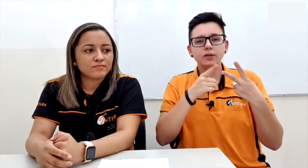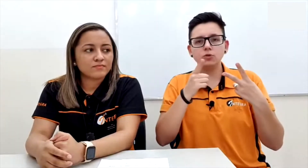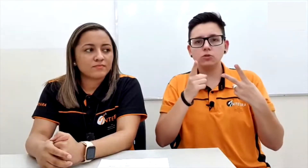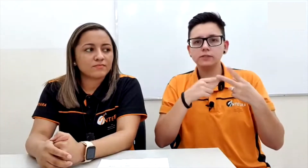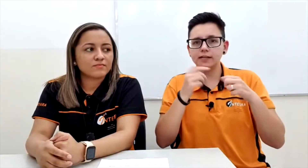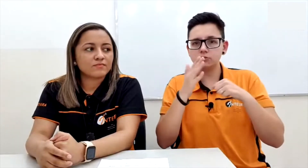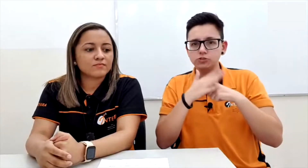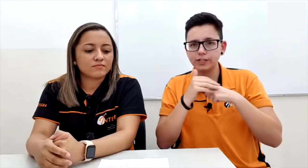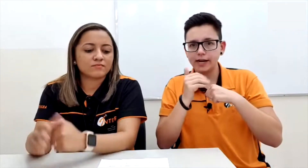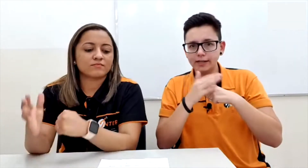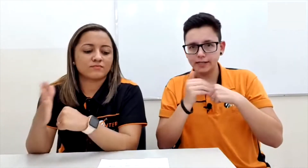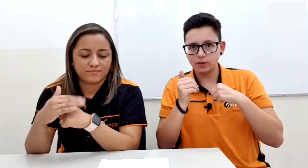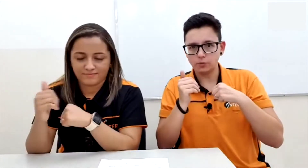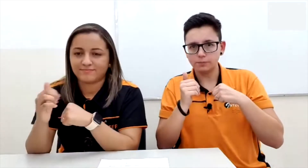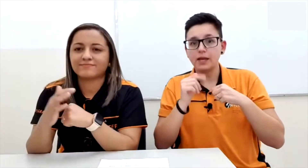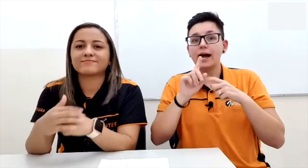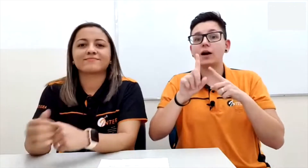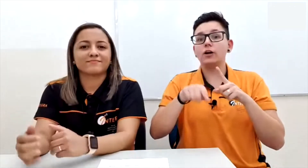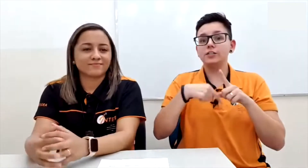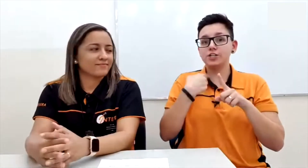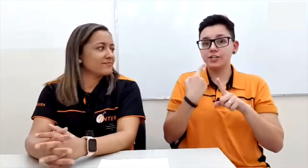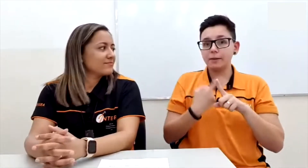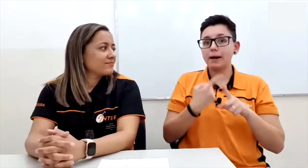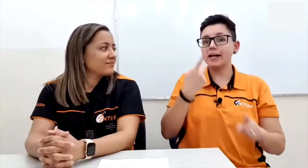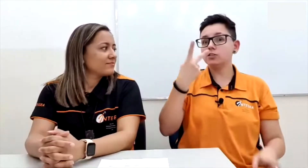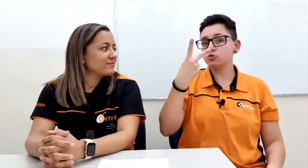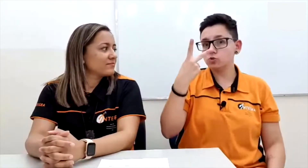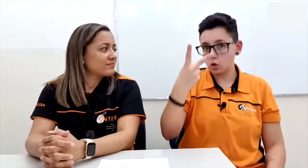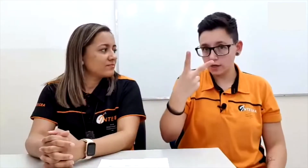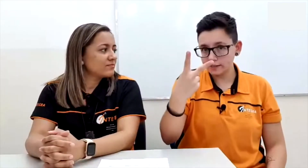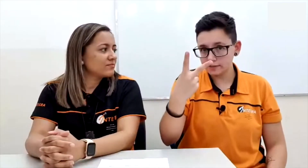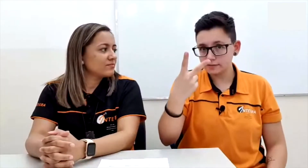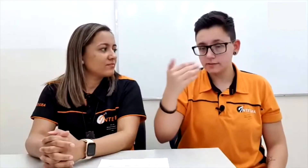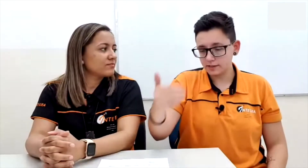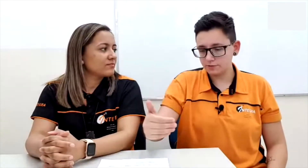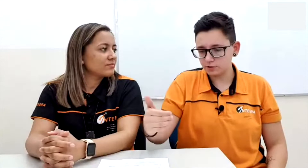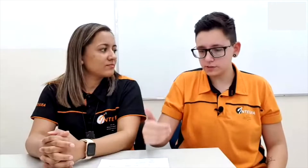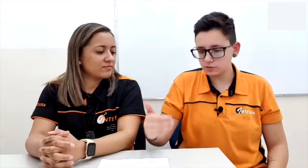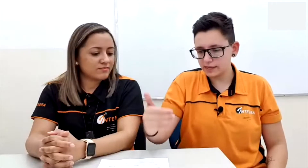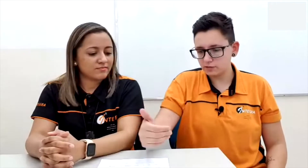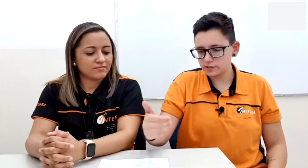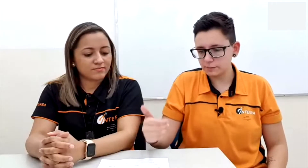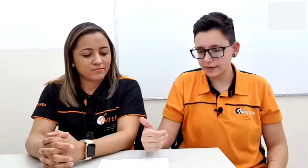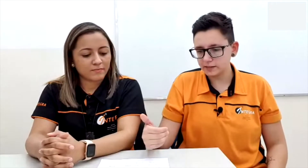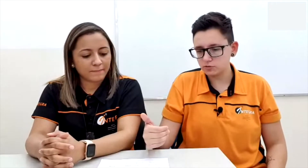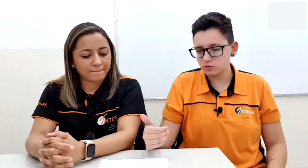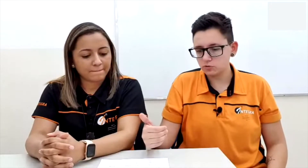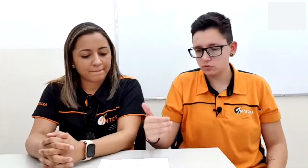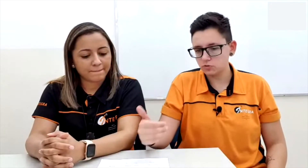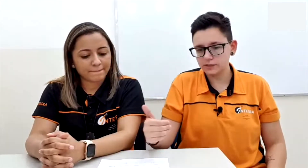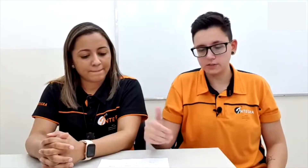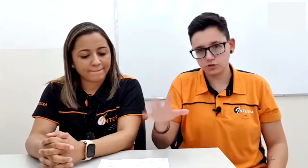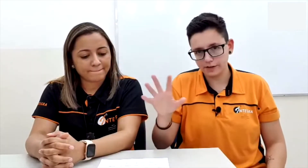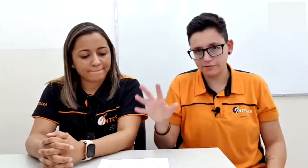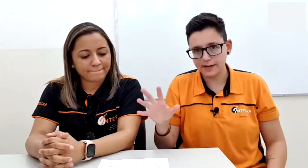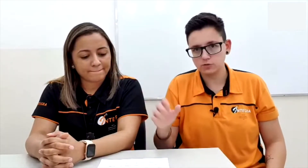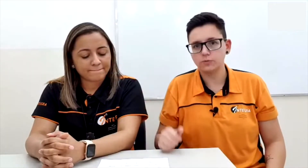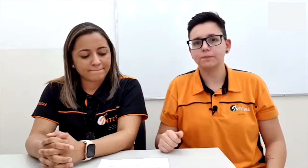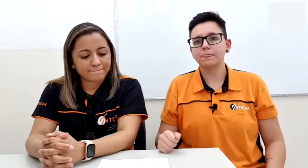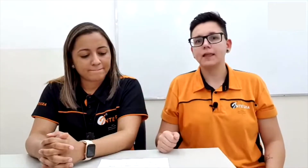o contexto de carinho. Agora, a gente tem mais dois que vão ser usados também dentro do contexto de afeto.